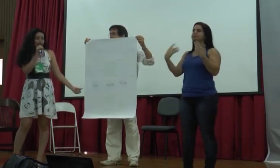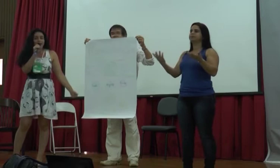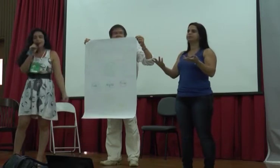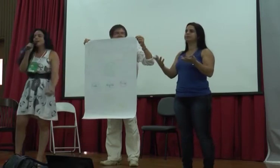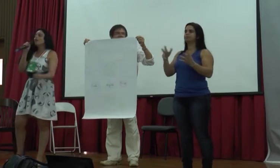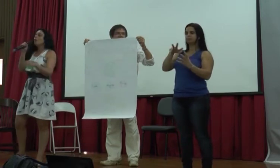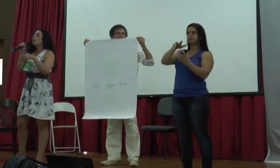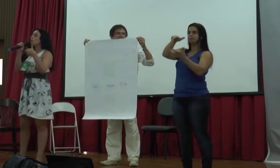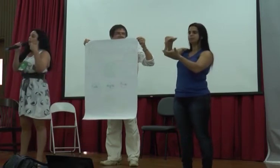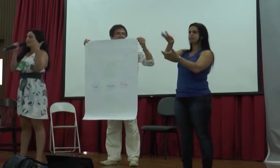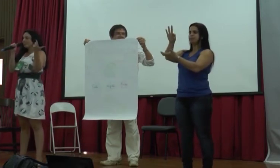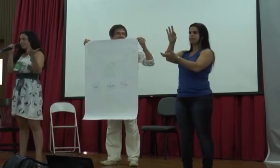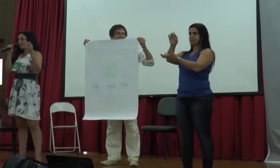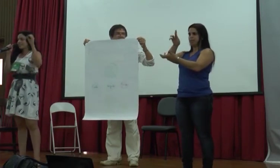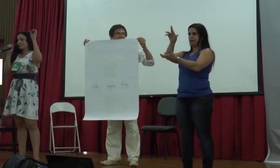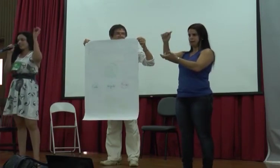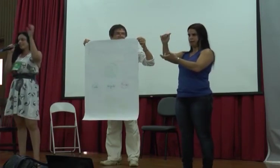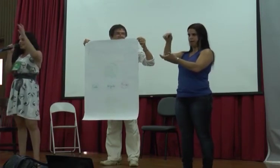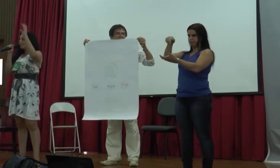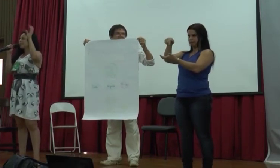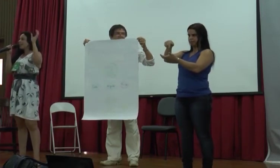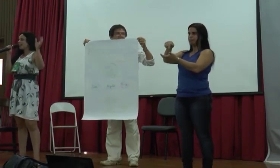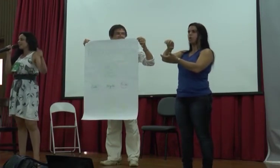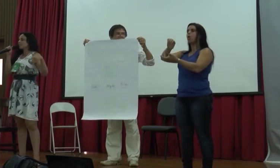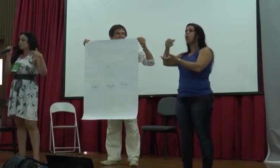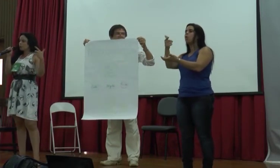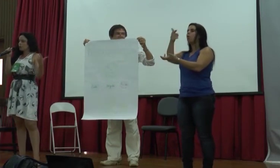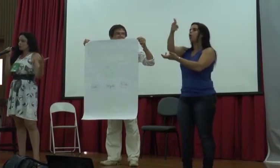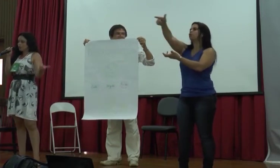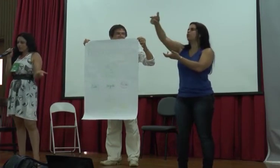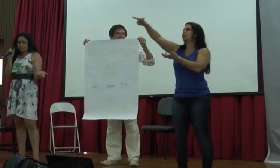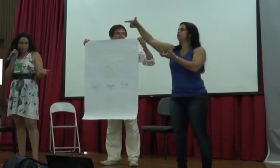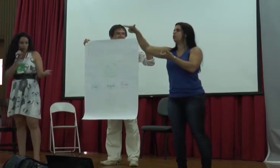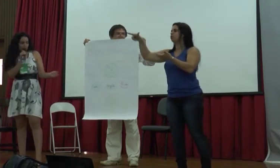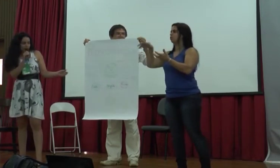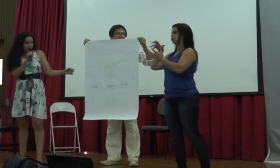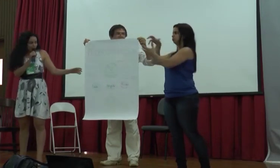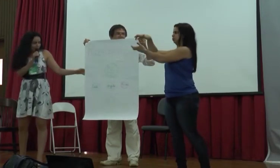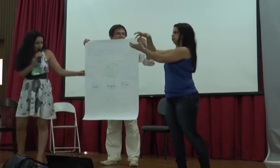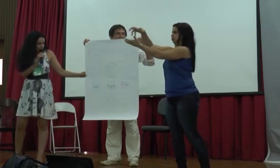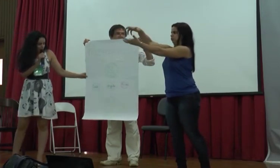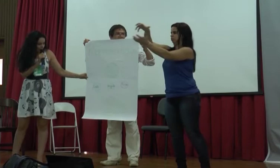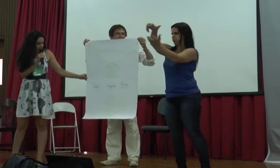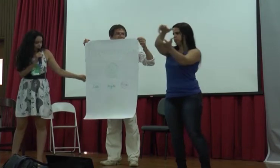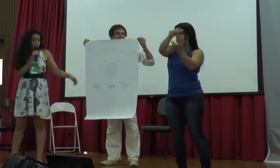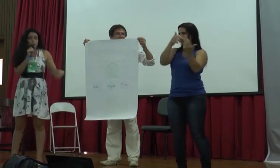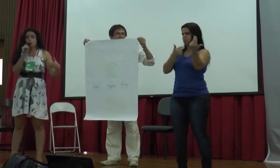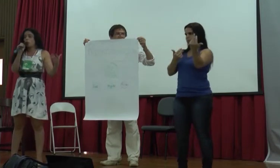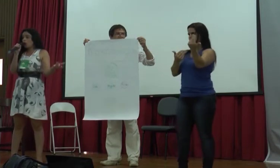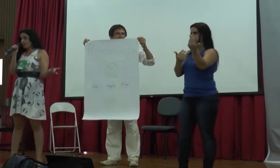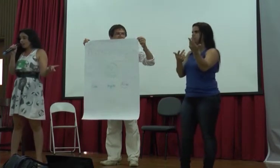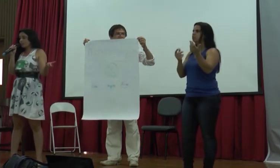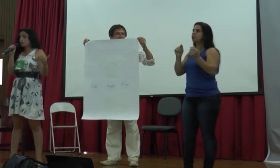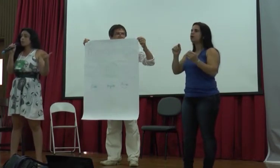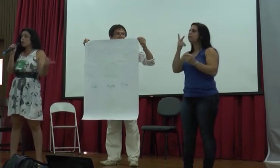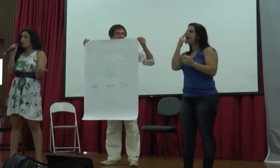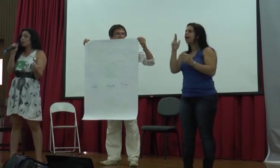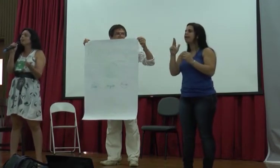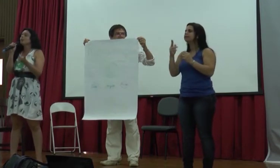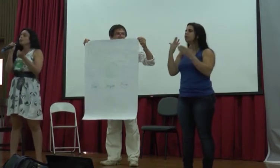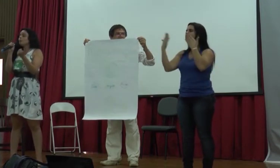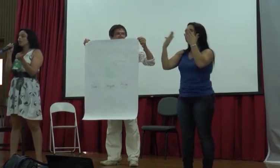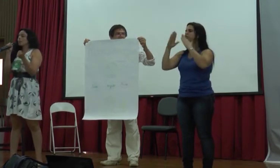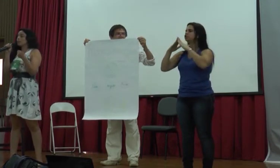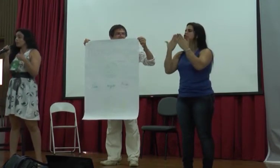planeta Terra ou planetas similares de prova e expiação, né? Seria o quê? Uma escola. Uma